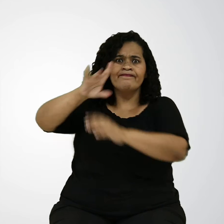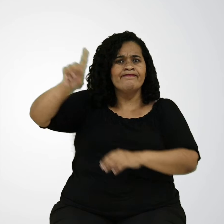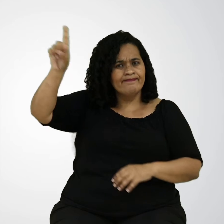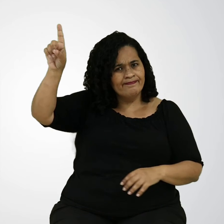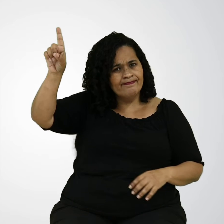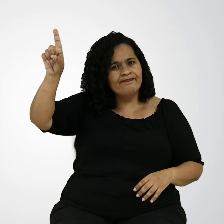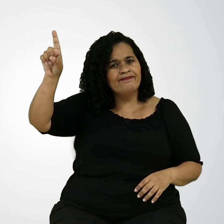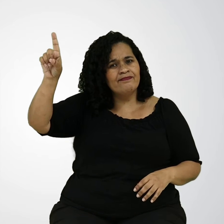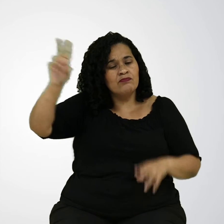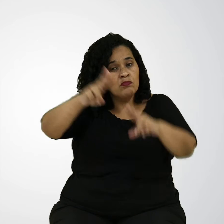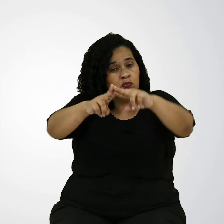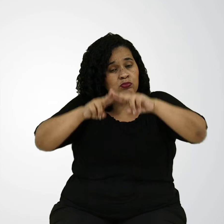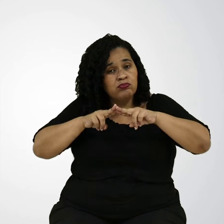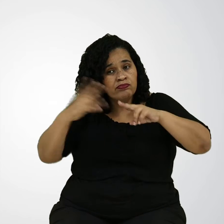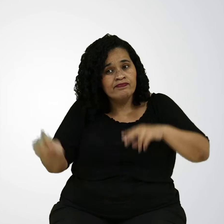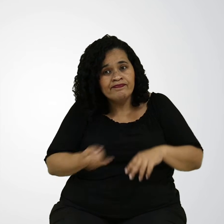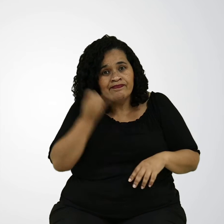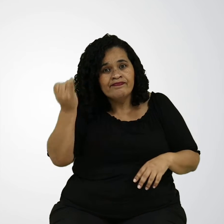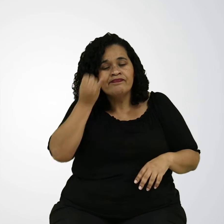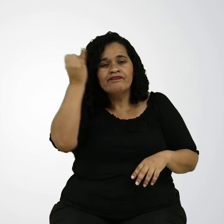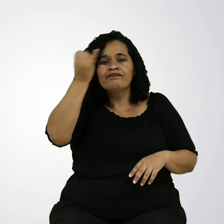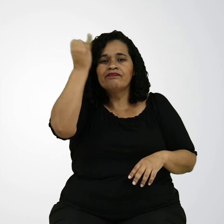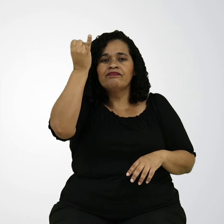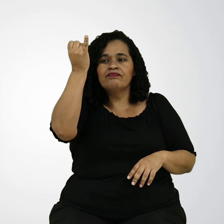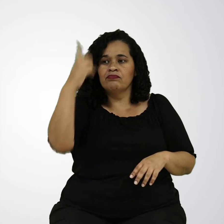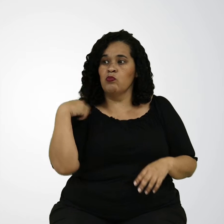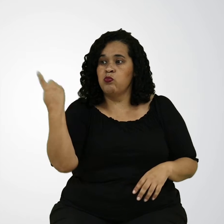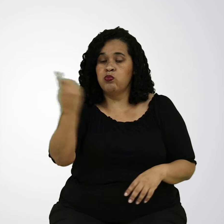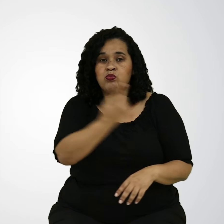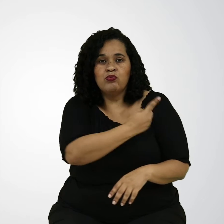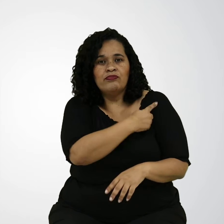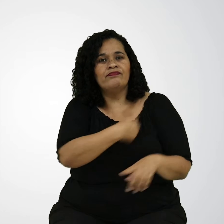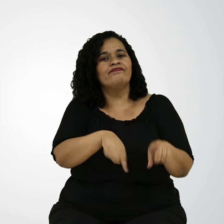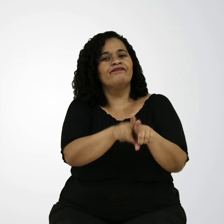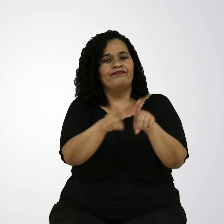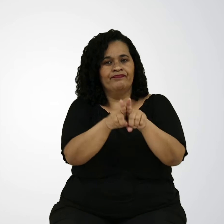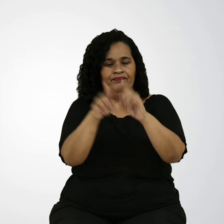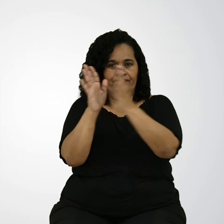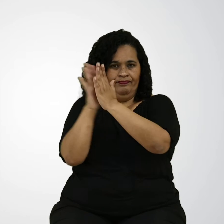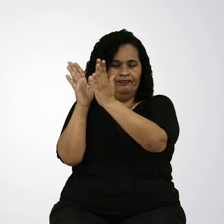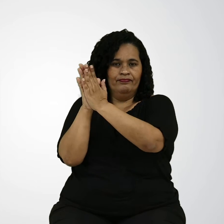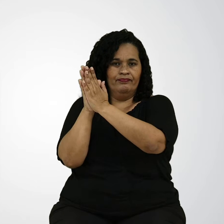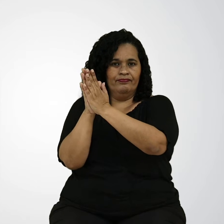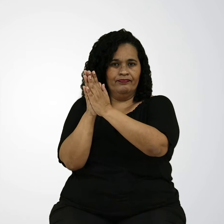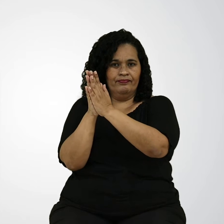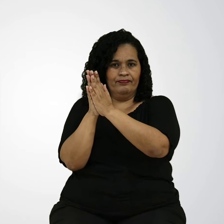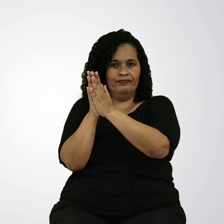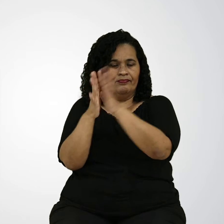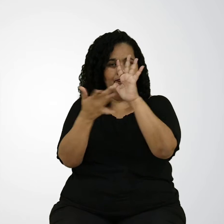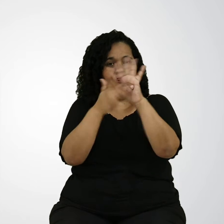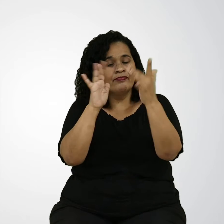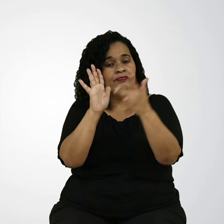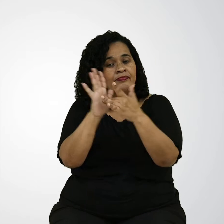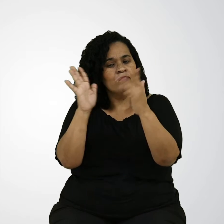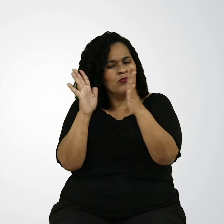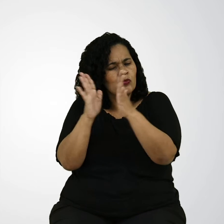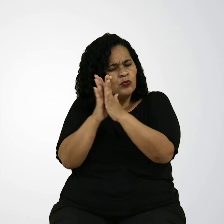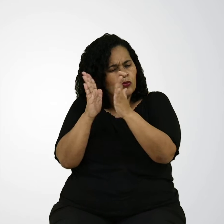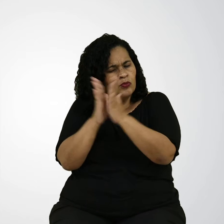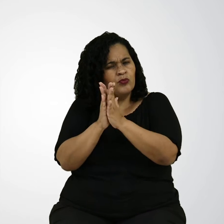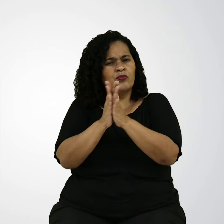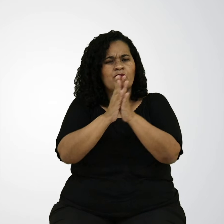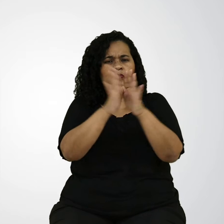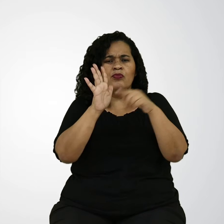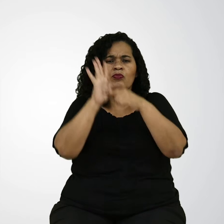né? Escolheu a religião errada, né? Exatamente. Jesus está orando o tempo todo e os seus discípulos são desafiados a